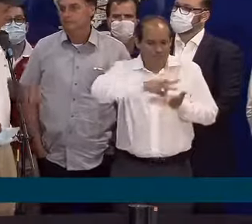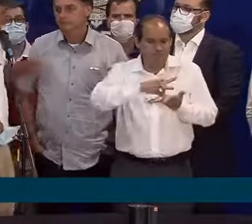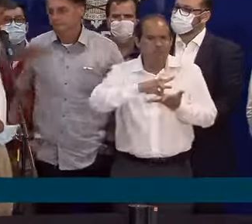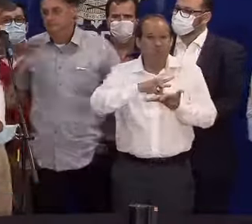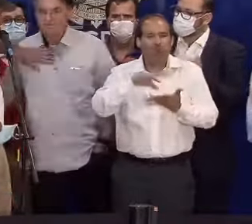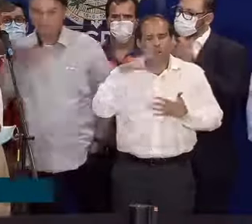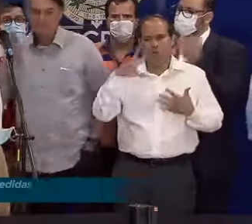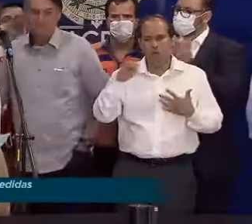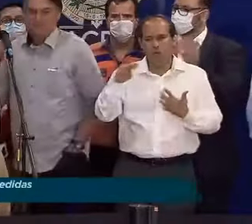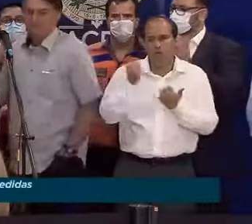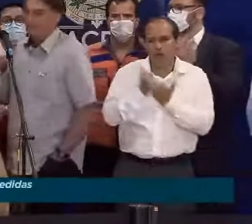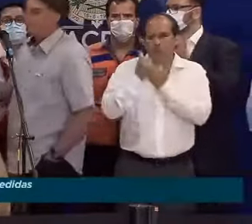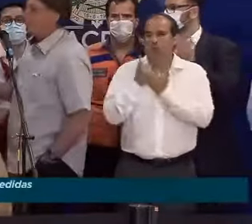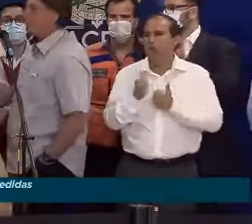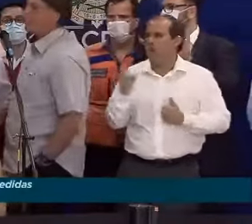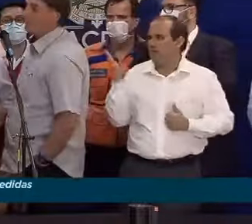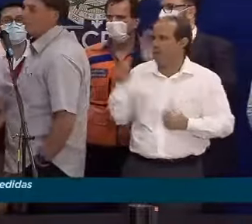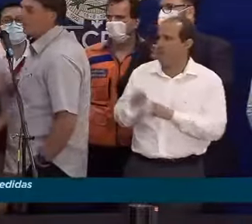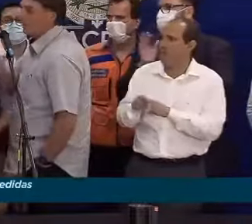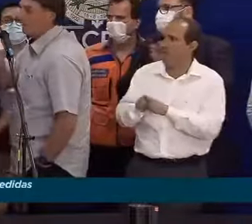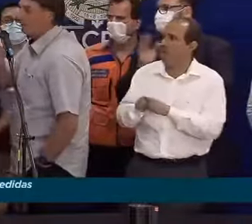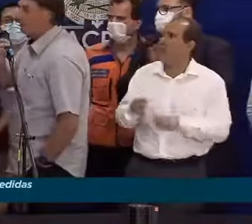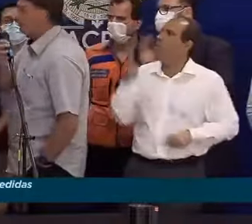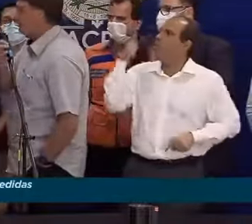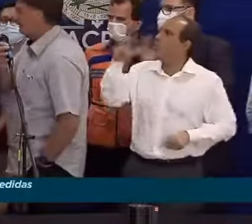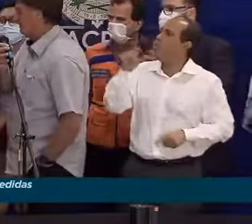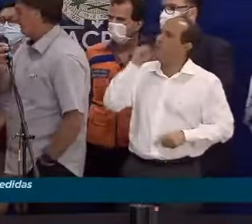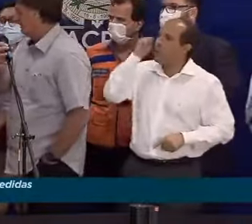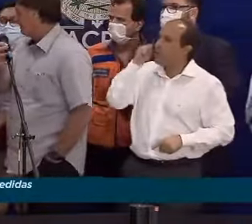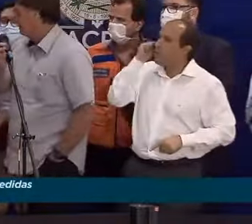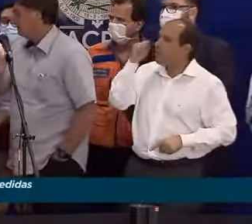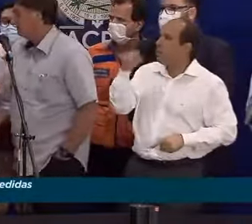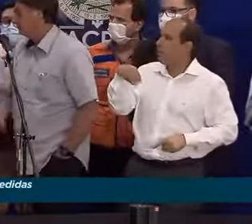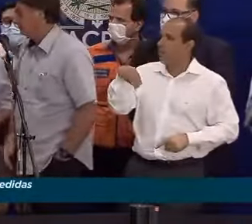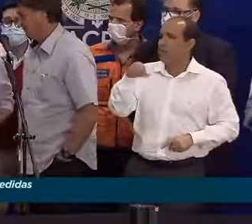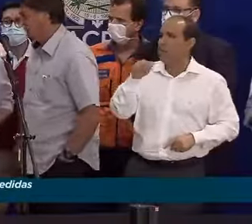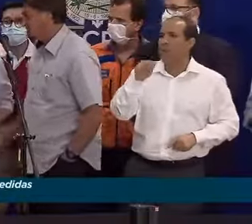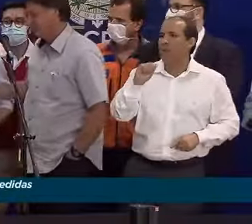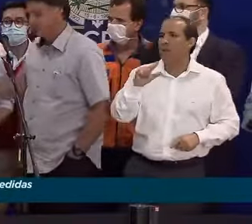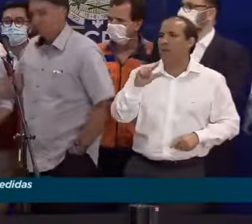comigo. Cadê? A nossa senadora Marilsa, por favor.